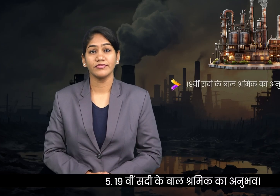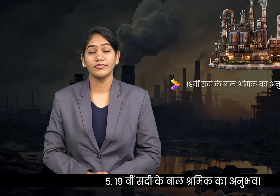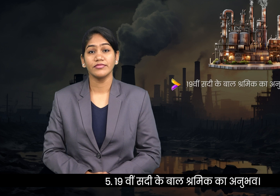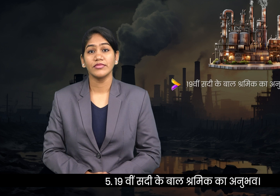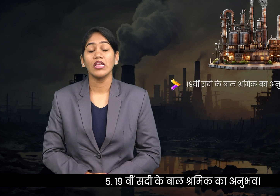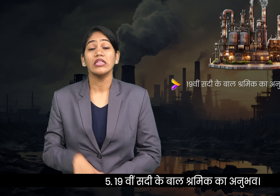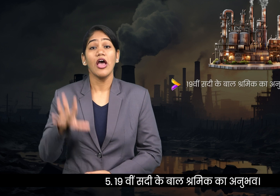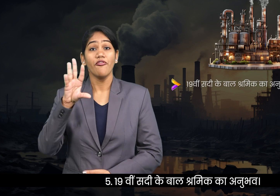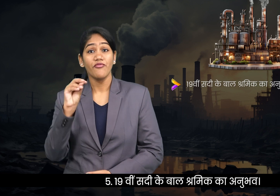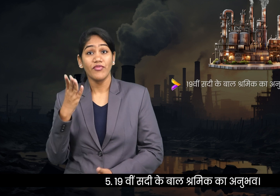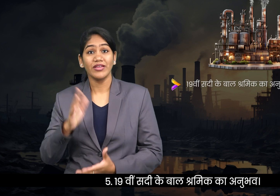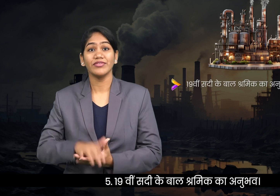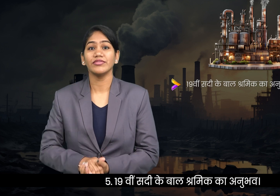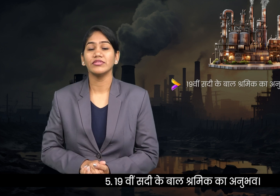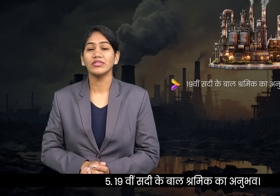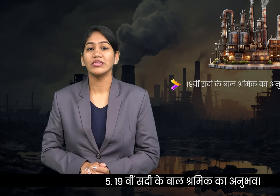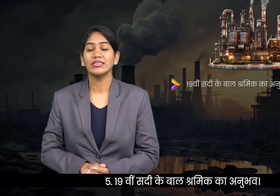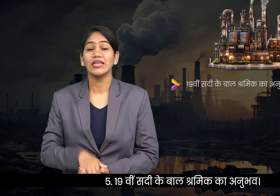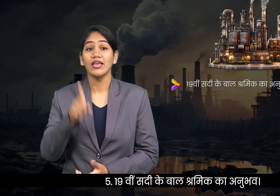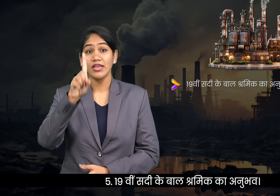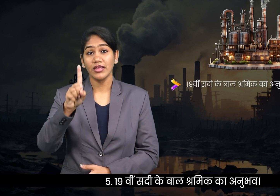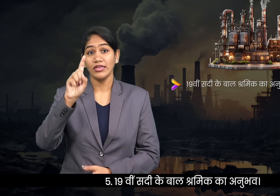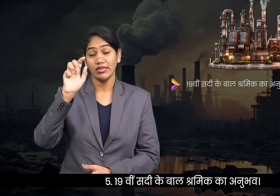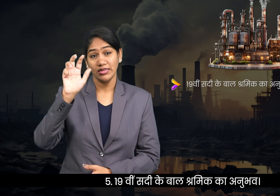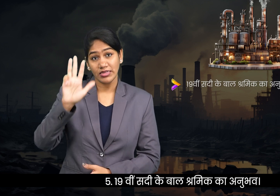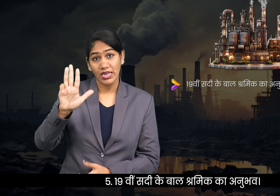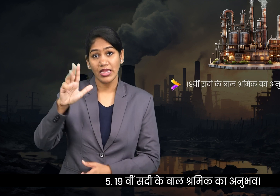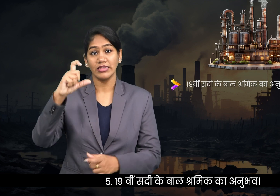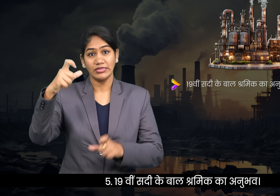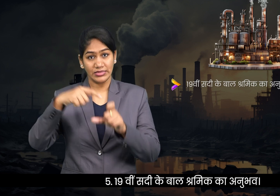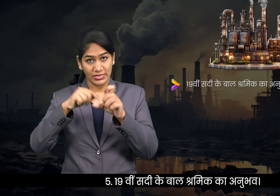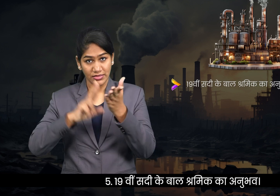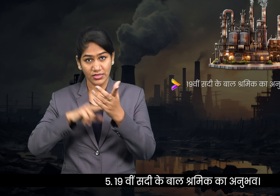5. 19वीं सदी के बाल श्रमिक का अनुभव।